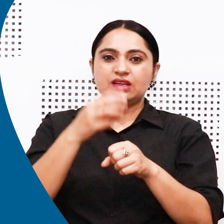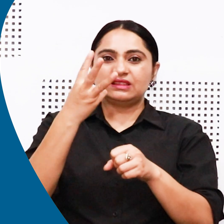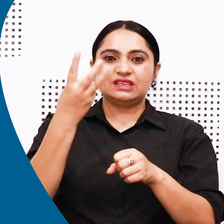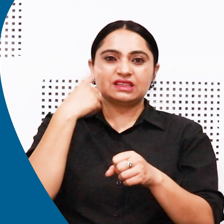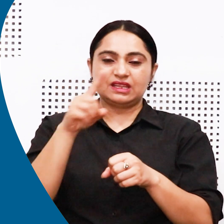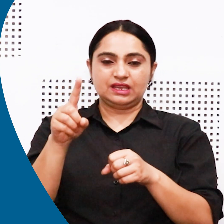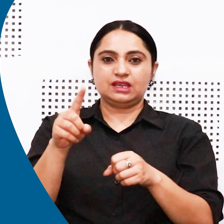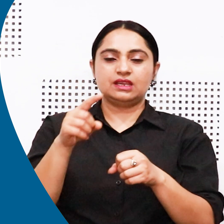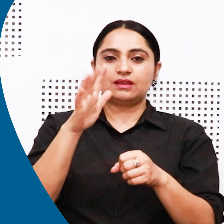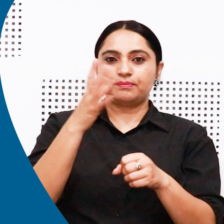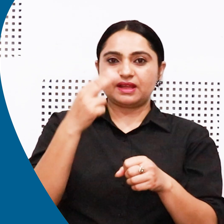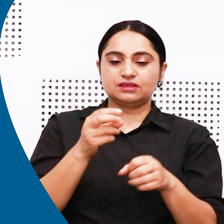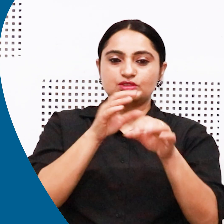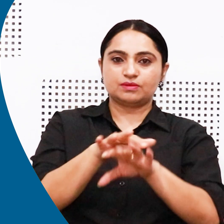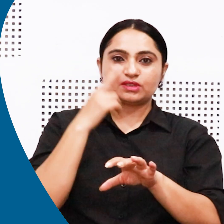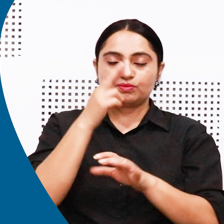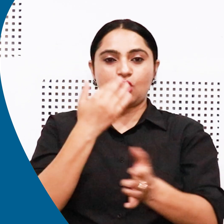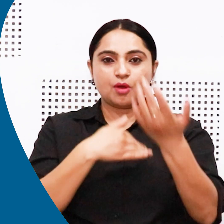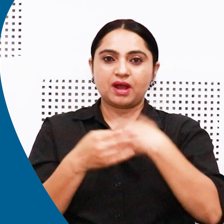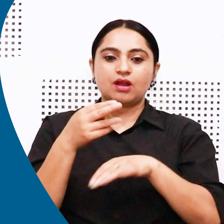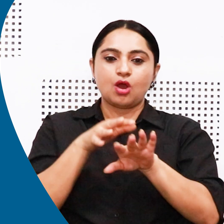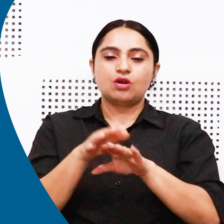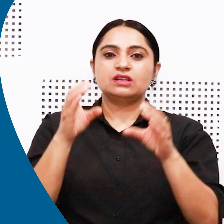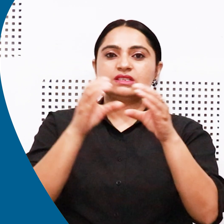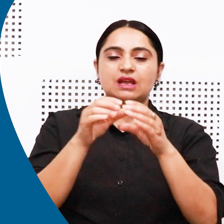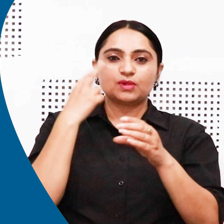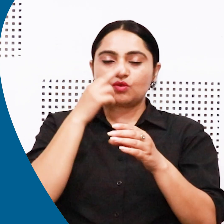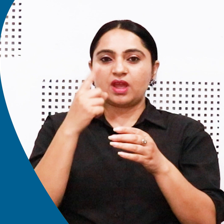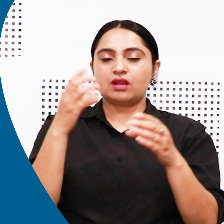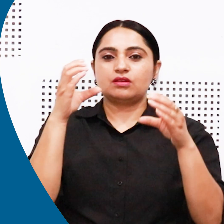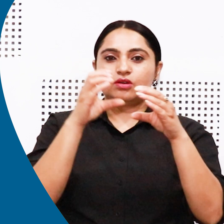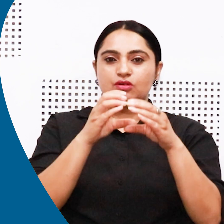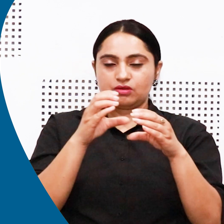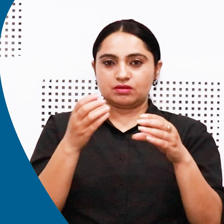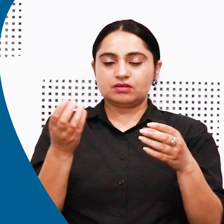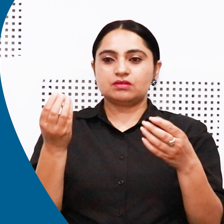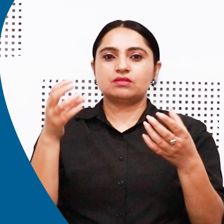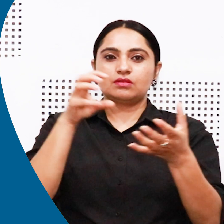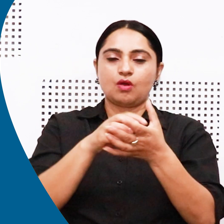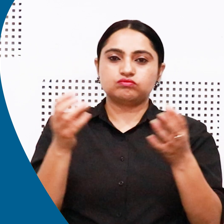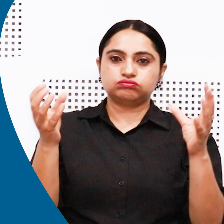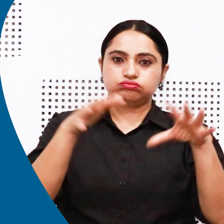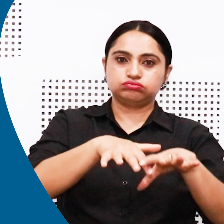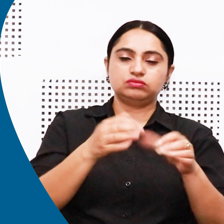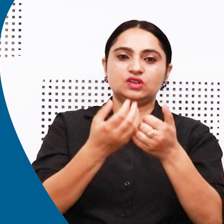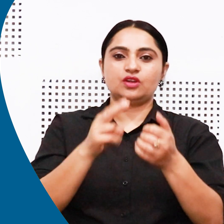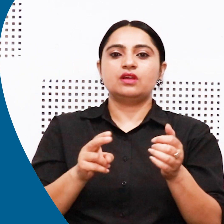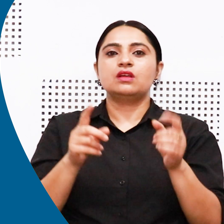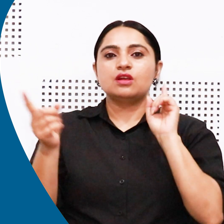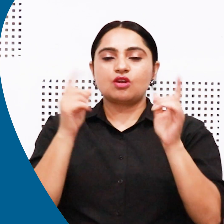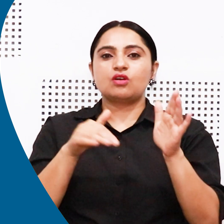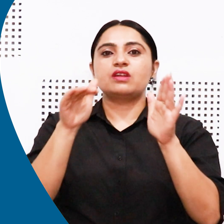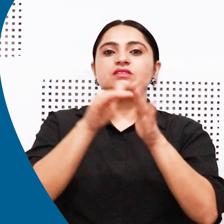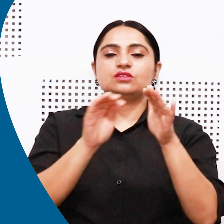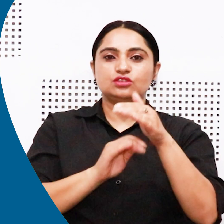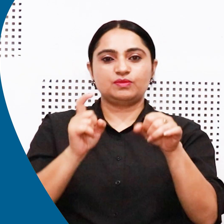जनासम्म हामी समावेशी रूपमा अपाङ्गहरूलाई सामूहिक रूपमा एक ठाउँ भेला गरिकन नगर स्तरीय प्रविधि समूह हामी सबभन्दा पहिला हामी